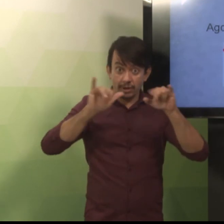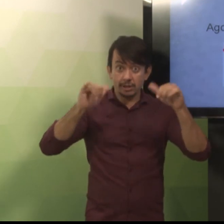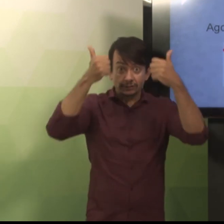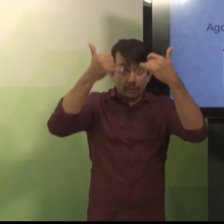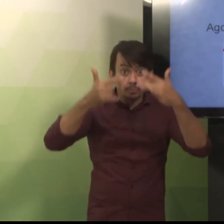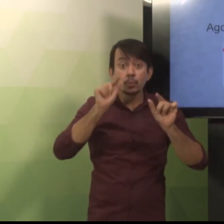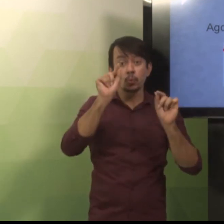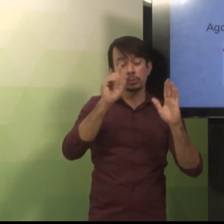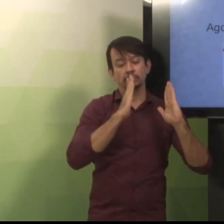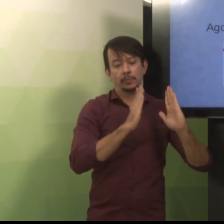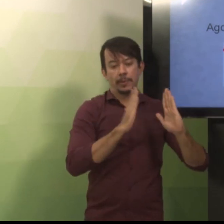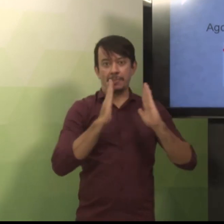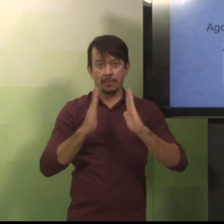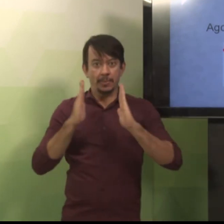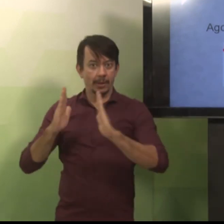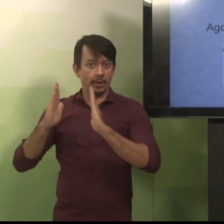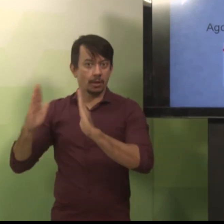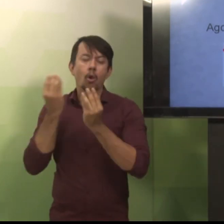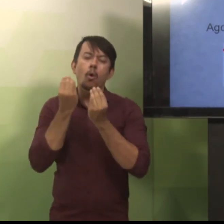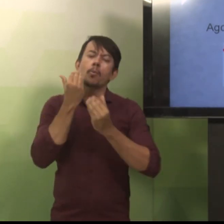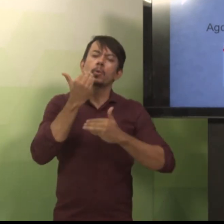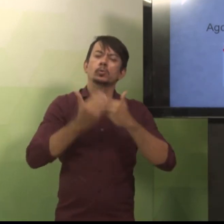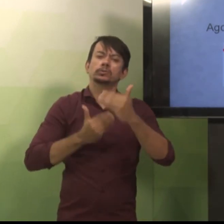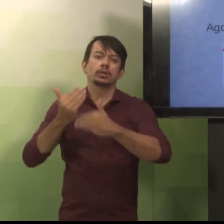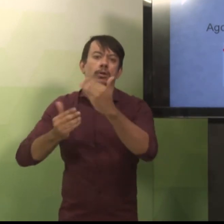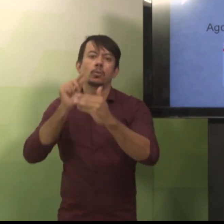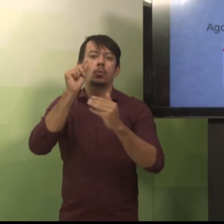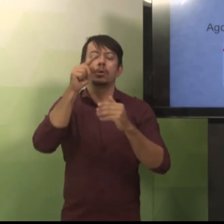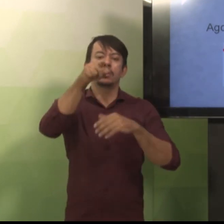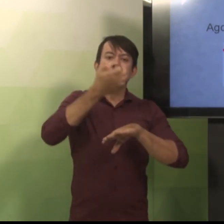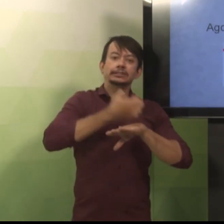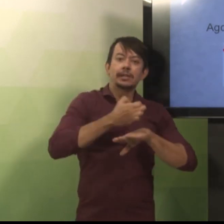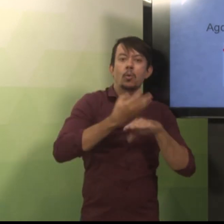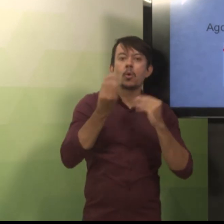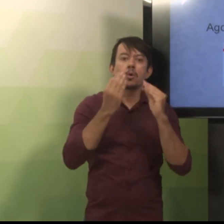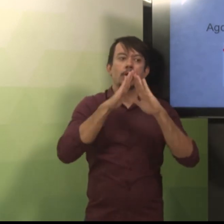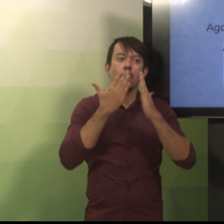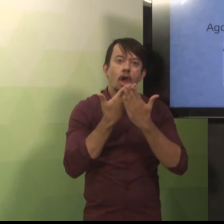passar por esse caminho. São os estágios, são as